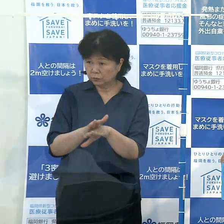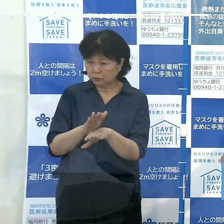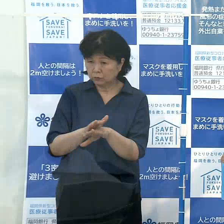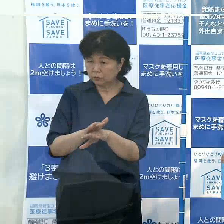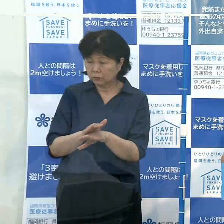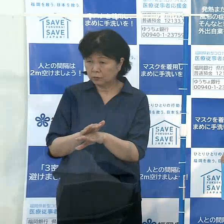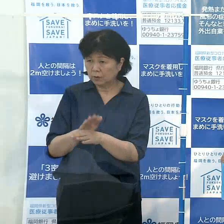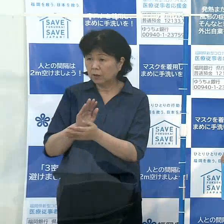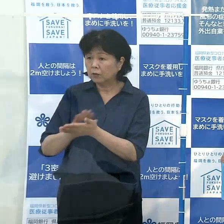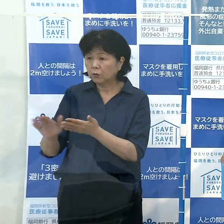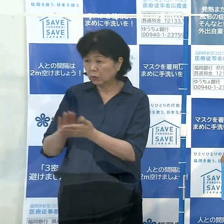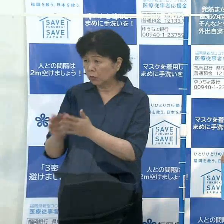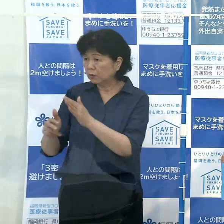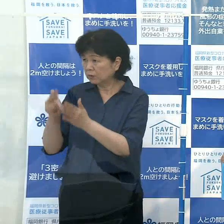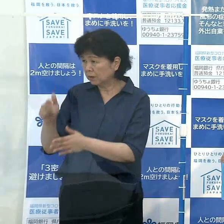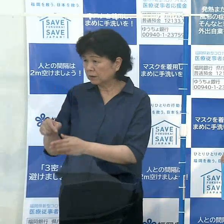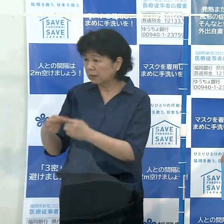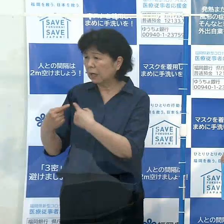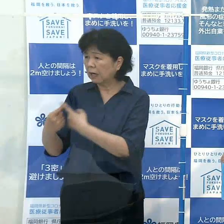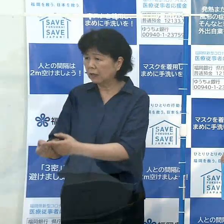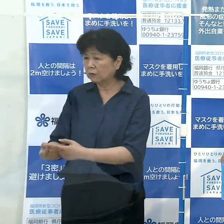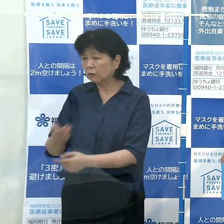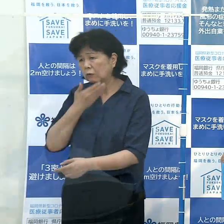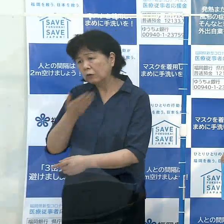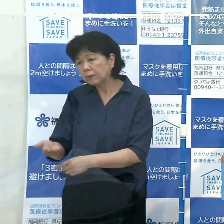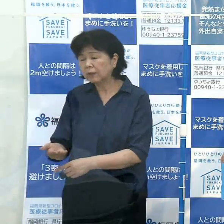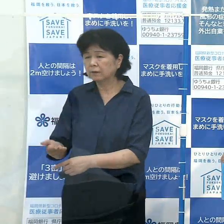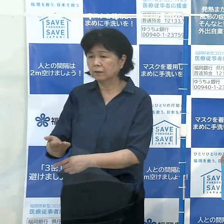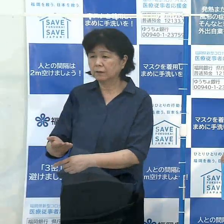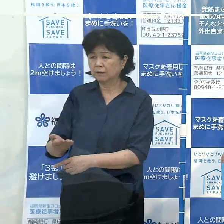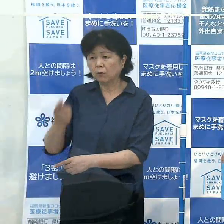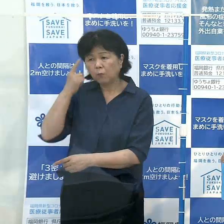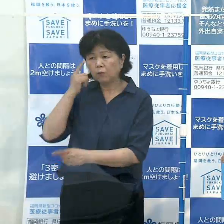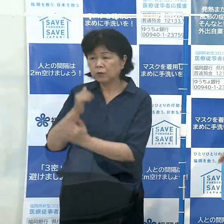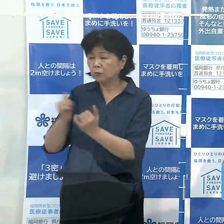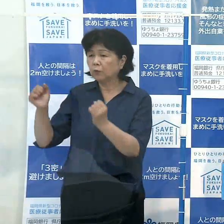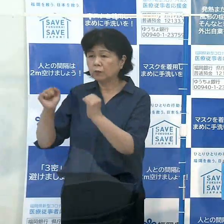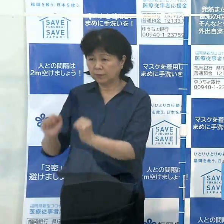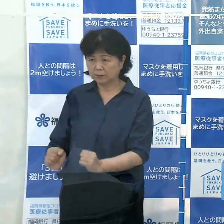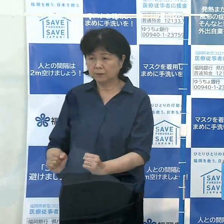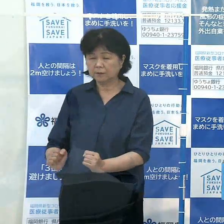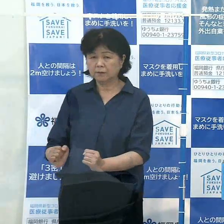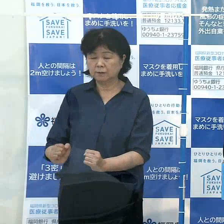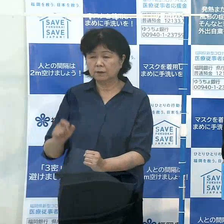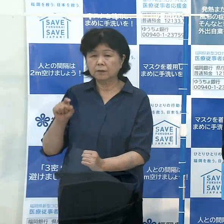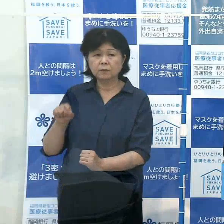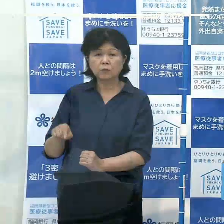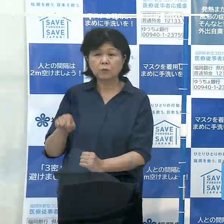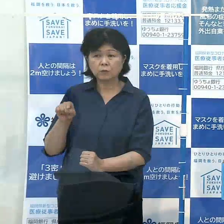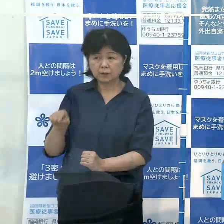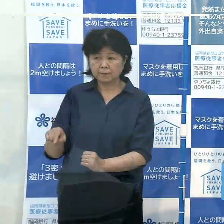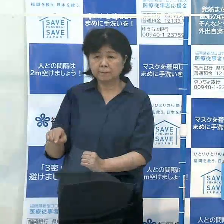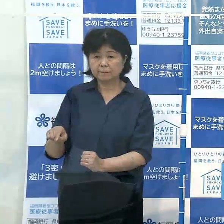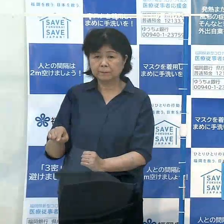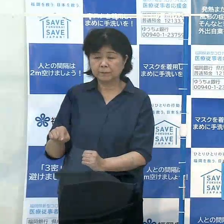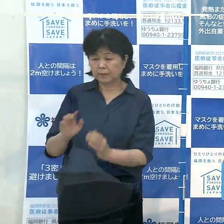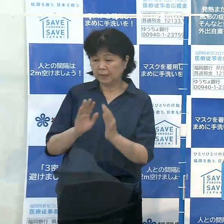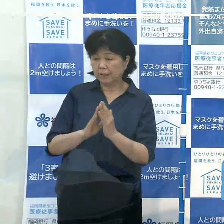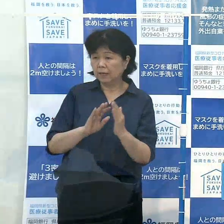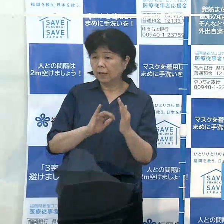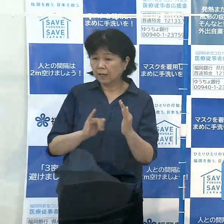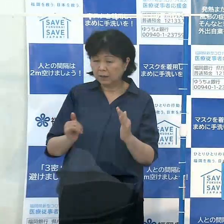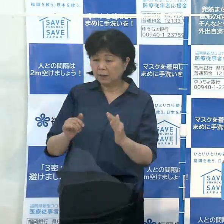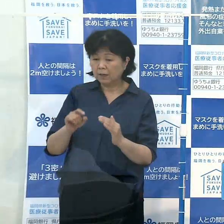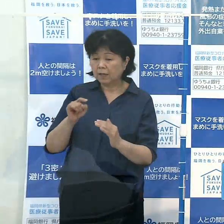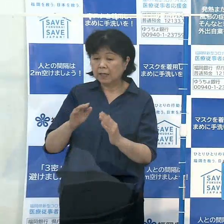療養施設で行くと不便だとかですね、いろんな思いをお持ちの方がいらっしゃるわけですが、そこで、ご家族に移